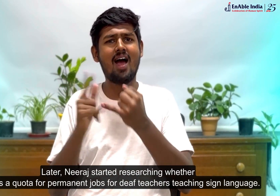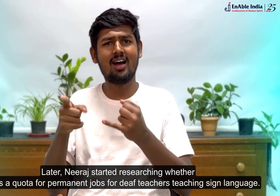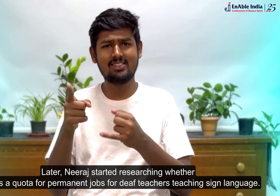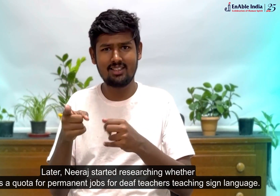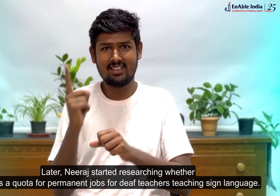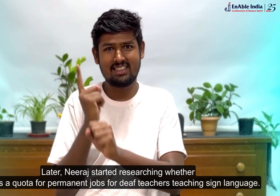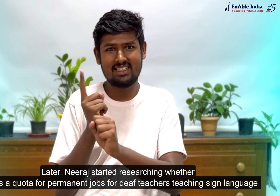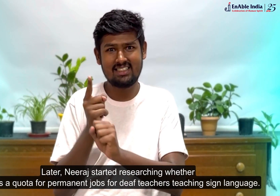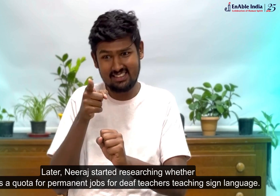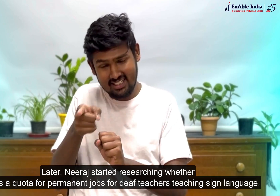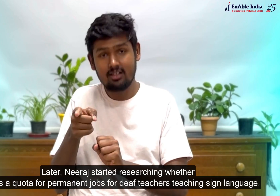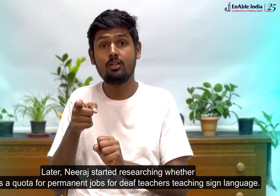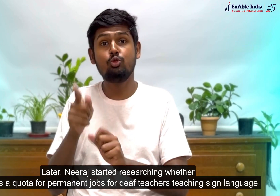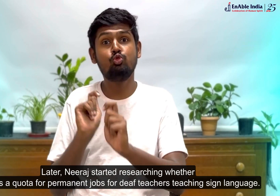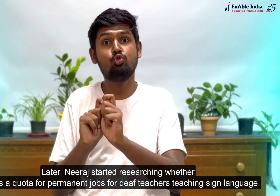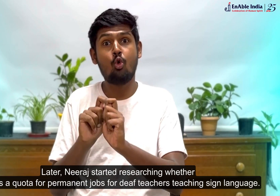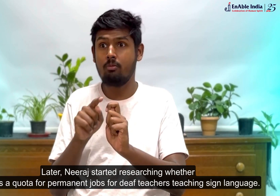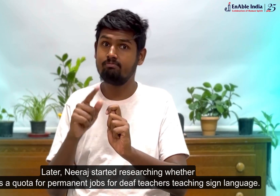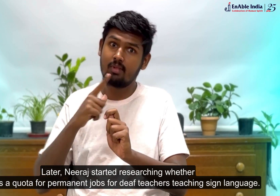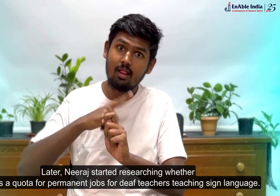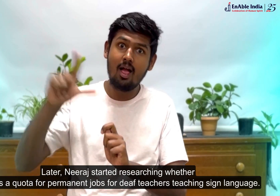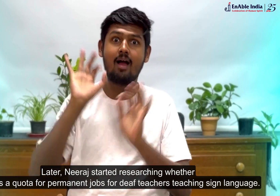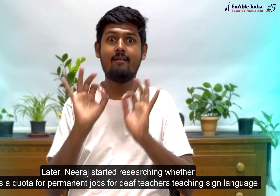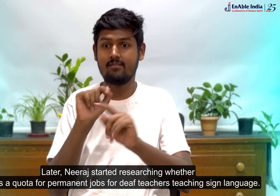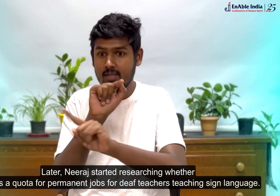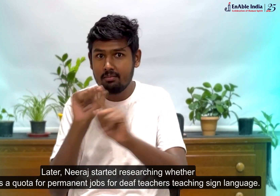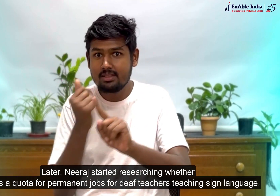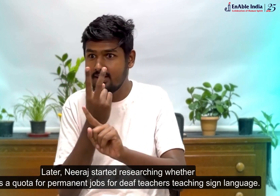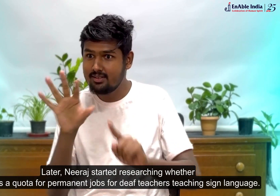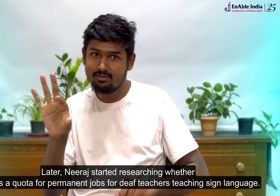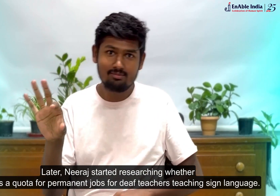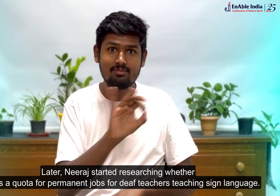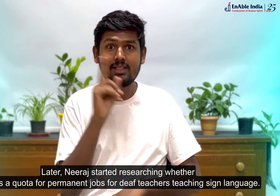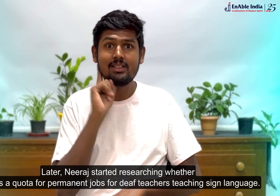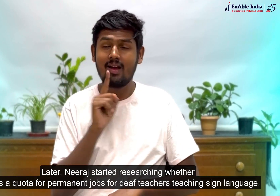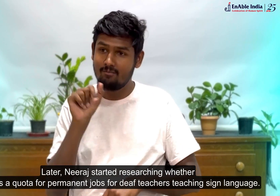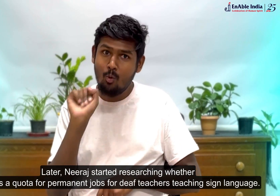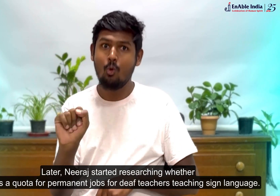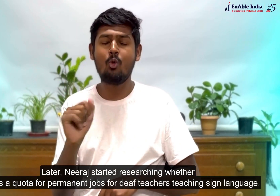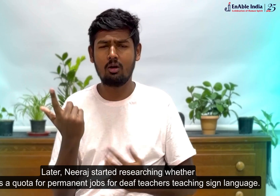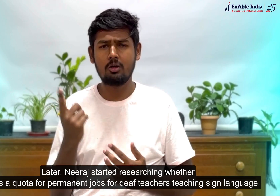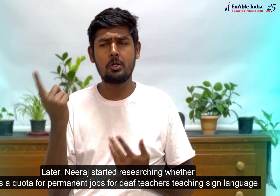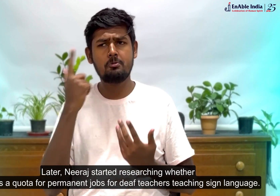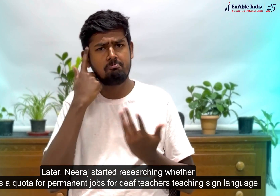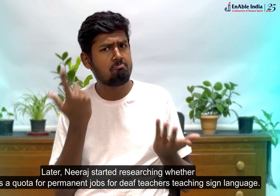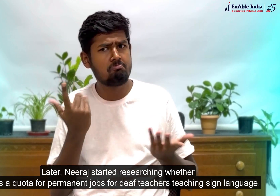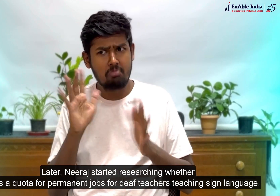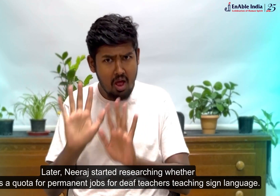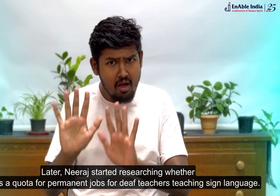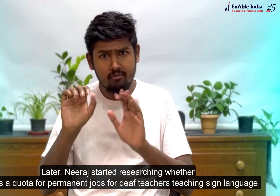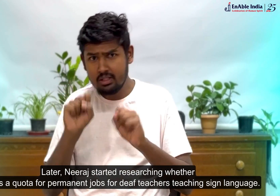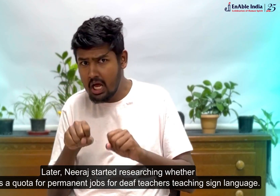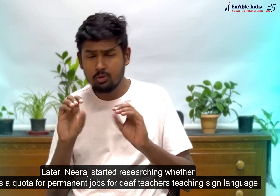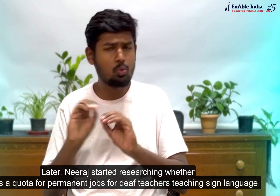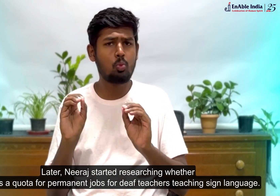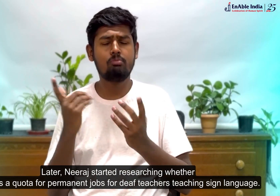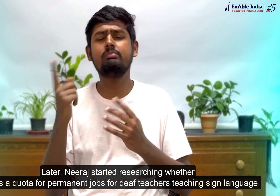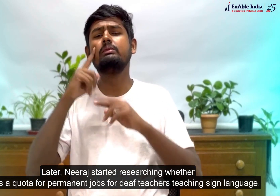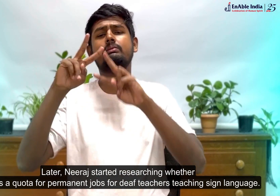शुरू किया कि क्या सांकेतिक भाषा पढ़ाने वाले बधिर शिक्षकों के लिए स्थायी नौकरियों में कोई कोटा है। रिहैबिलिटेशन काउंसिल